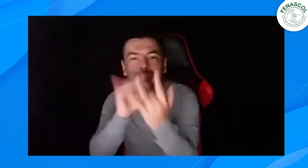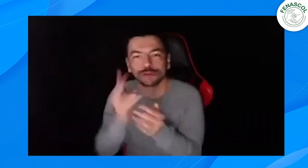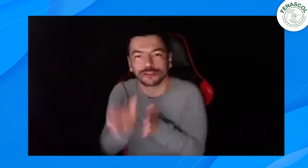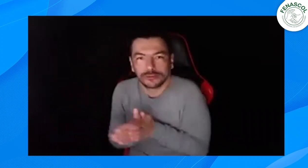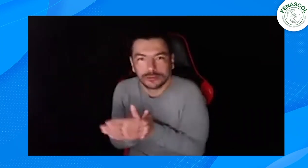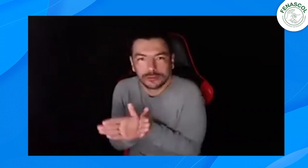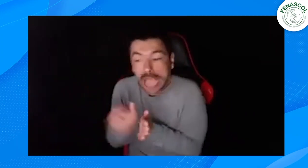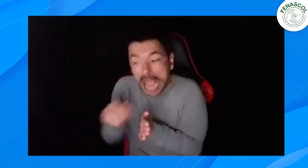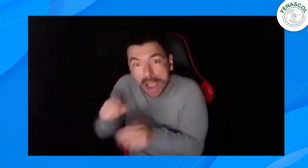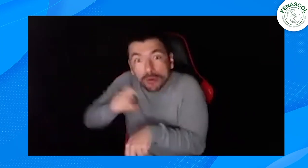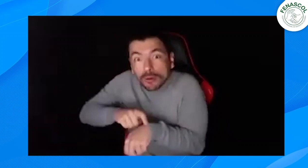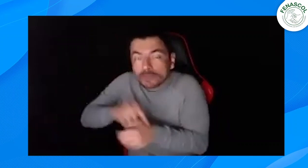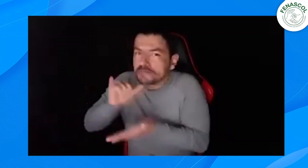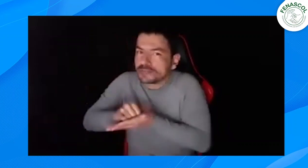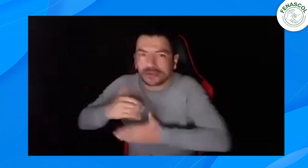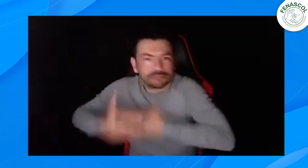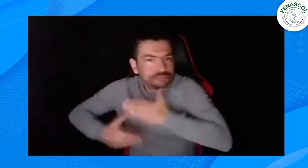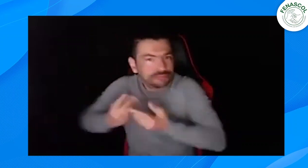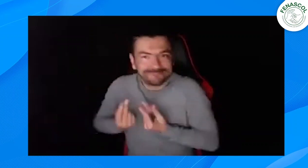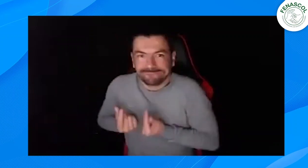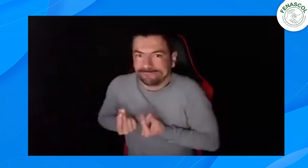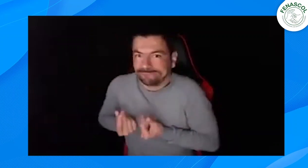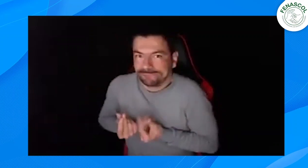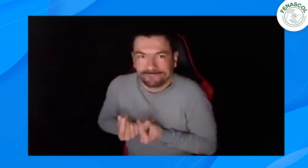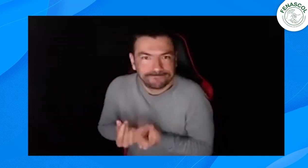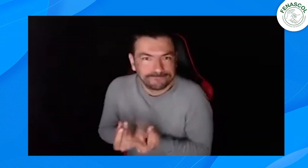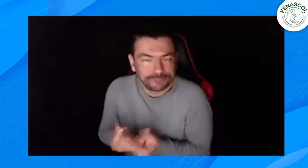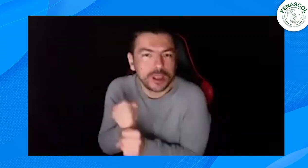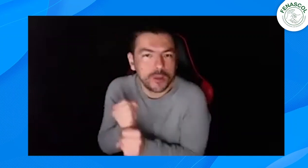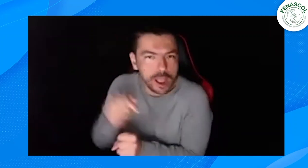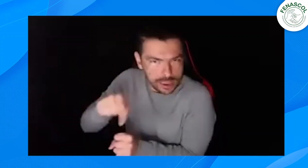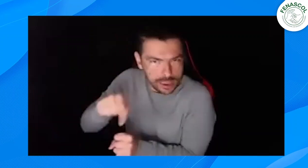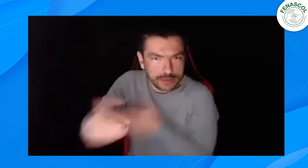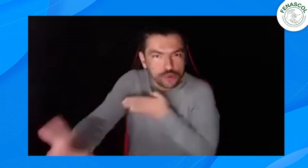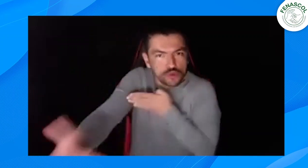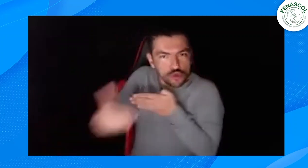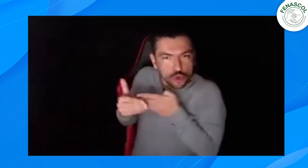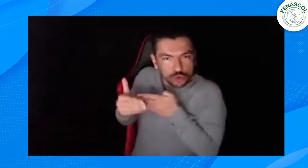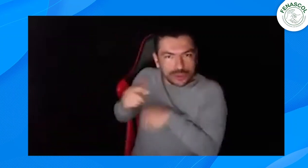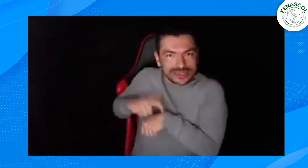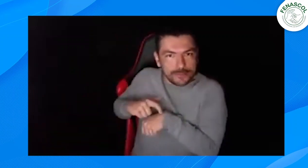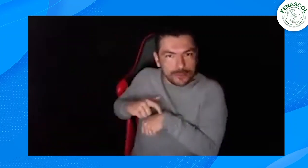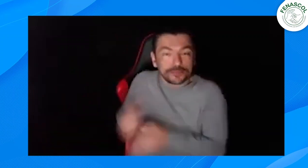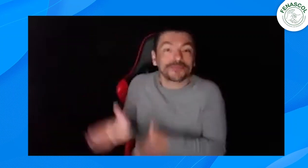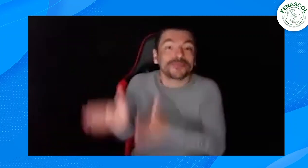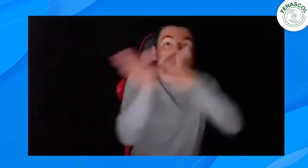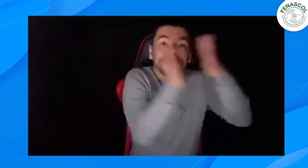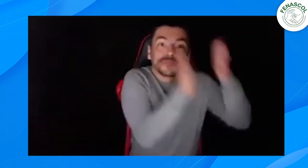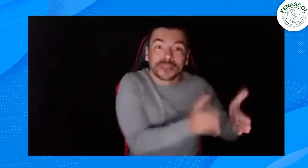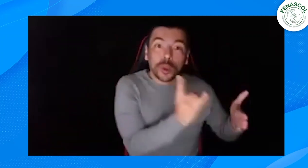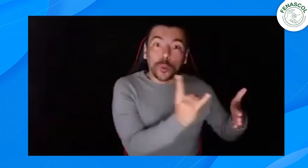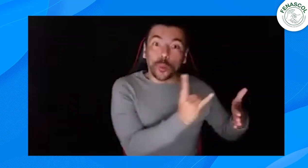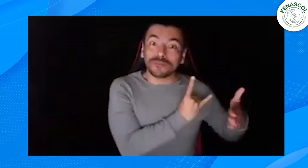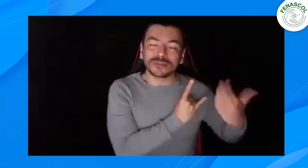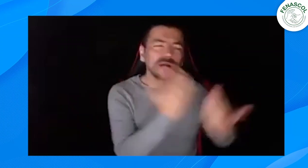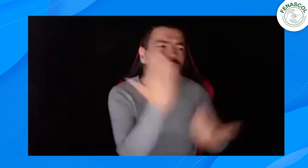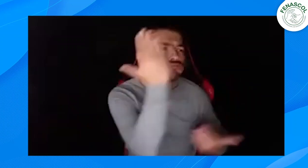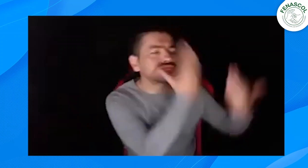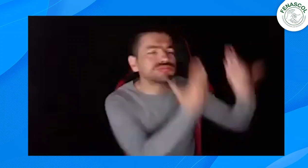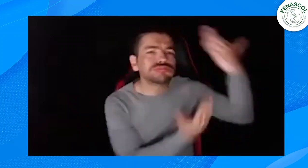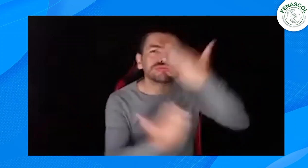contactándose con las secretarías de movilidad a la vez que nosotros estamos hablando con ministerio